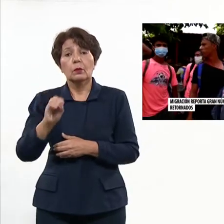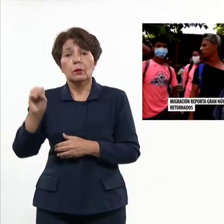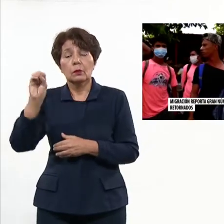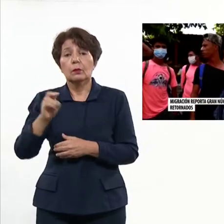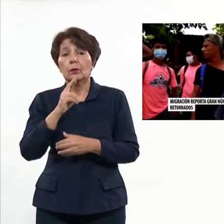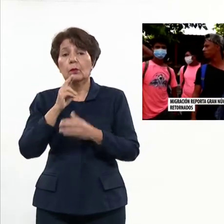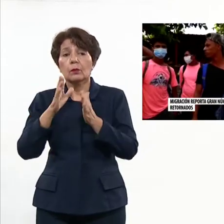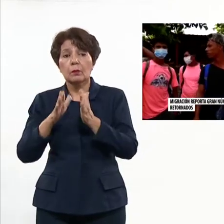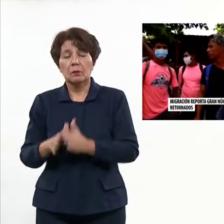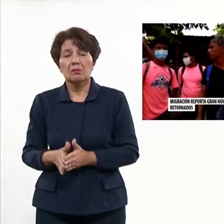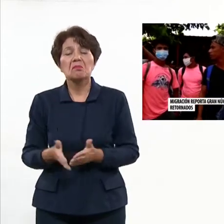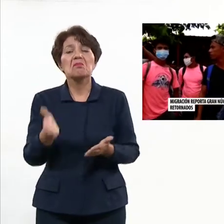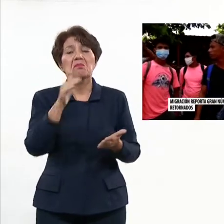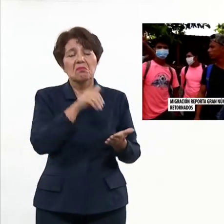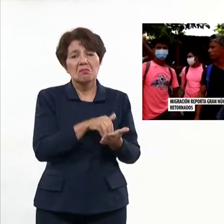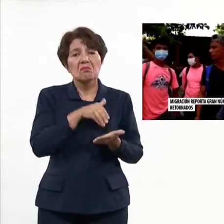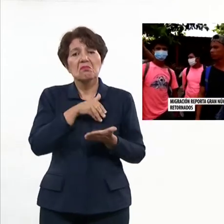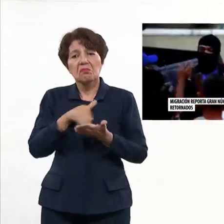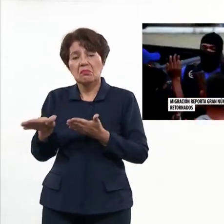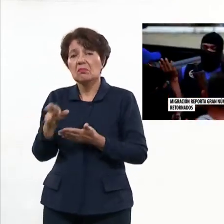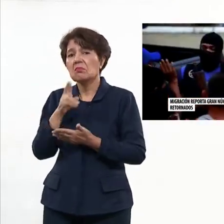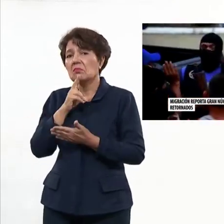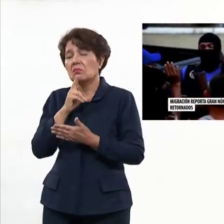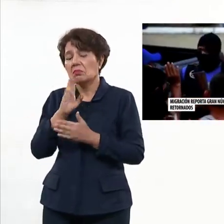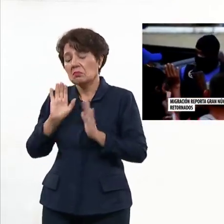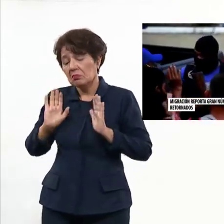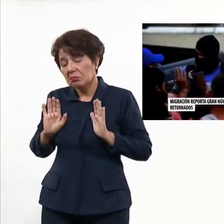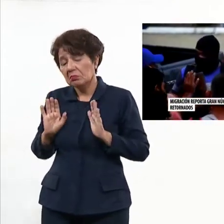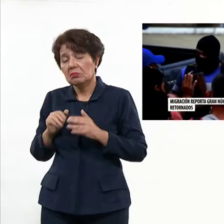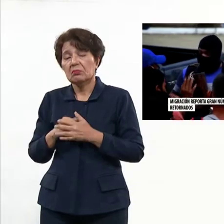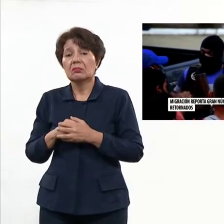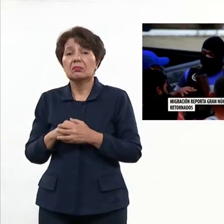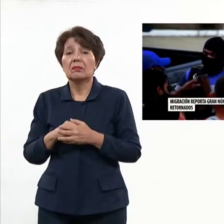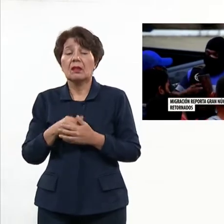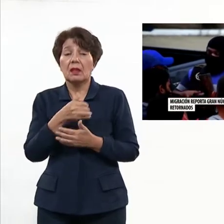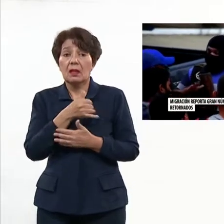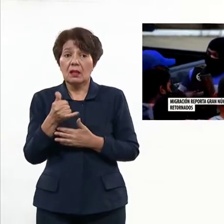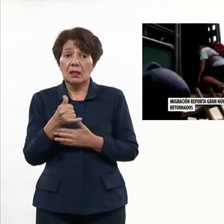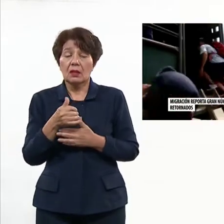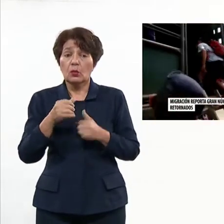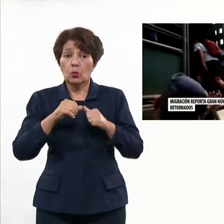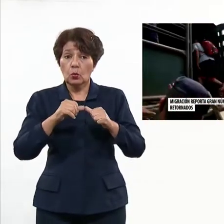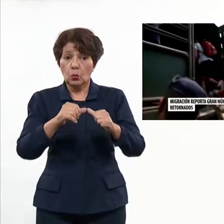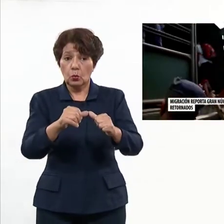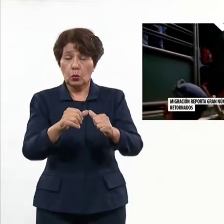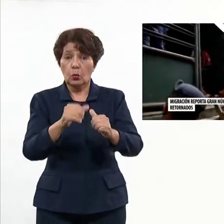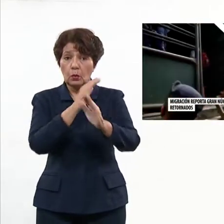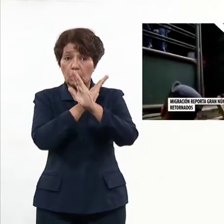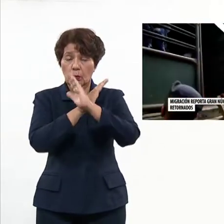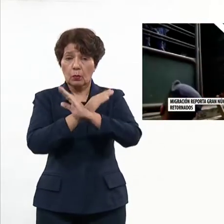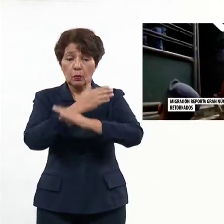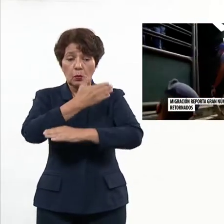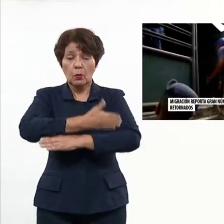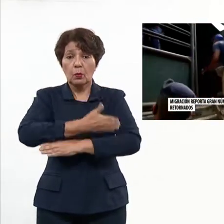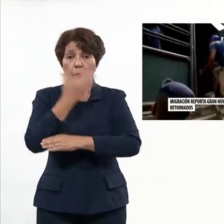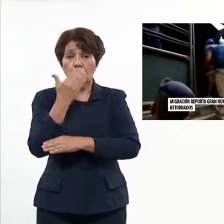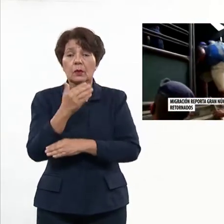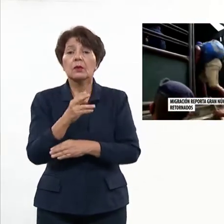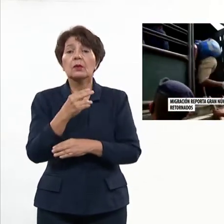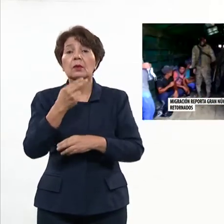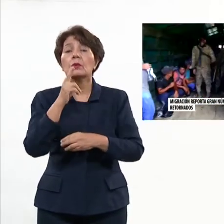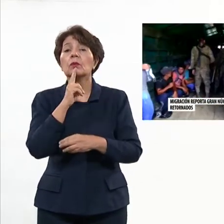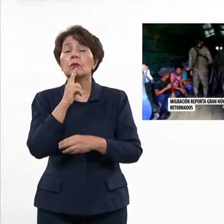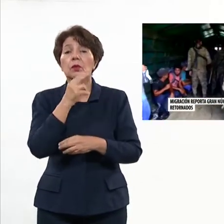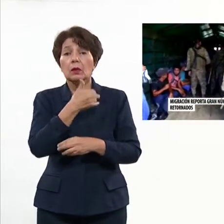migratoria han sido retornados al país de manera involuntaria por lo que se mantienen las medidas de seguridad en las fronteras entre honduras y guatemala